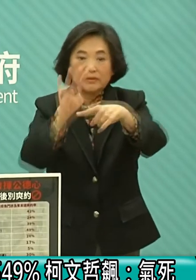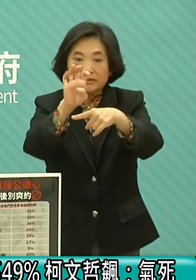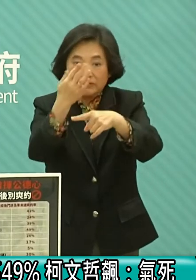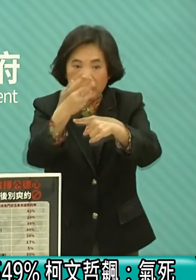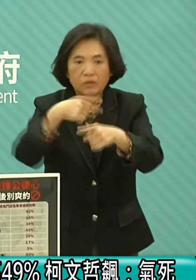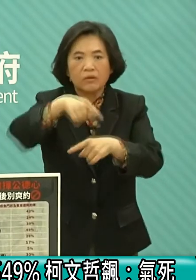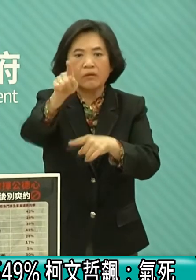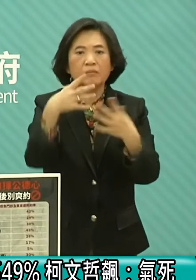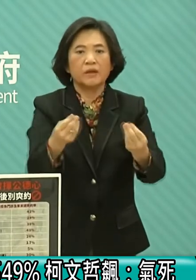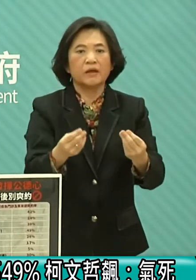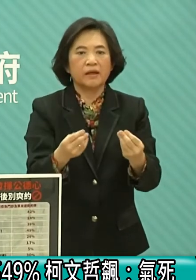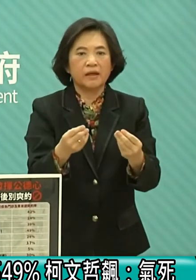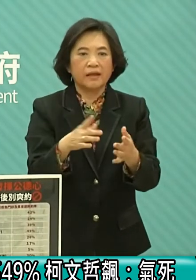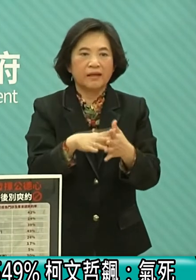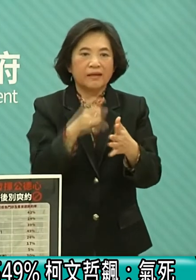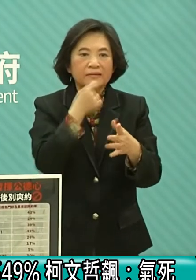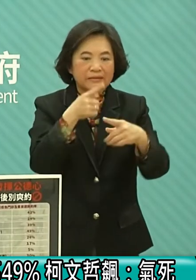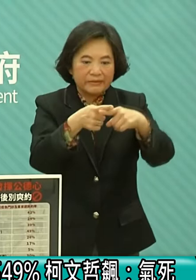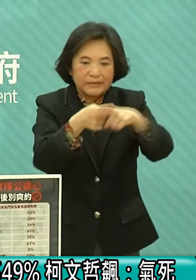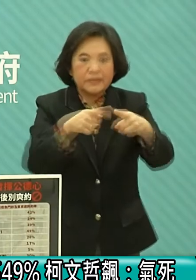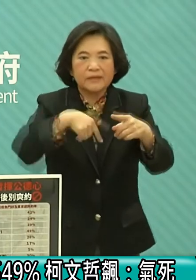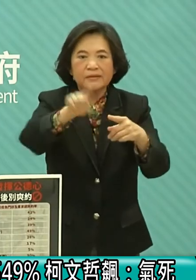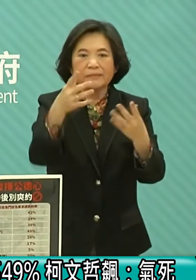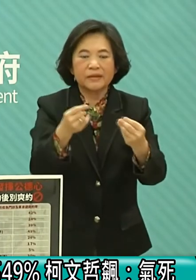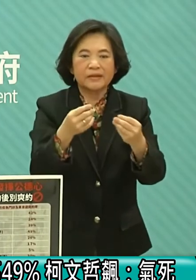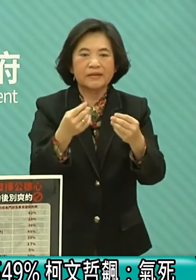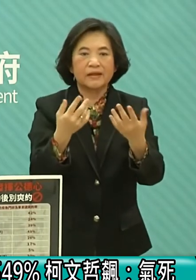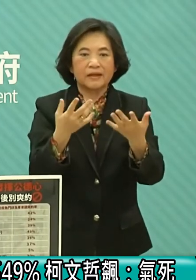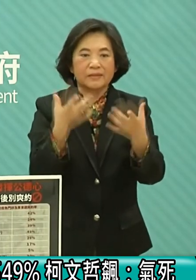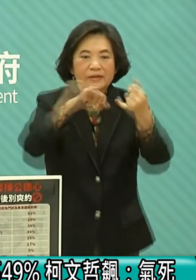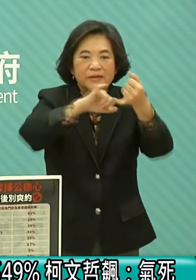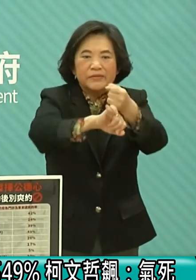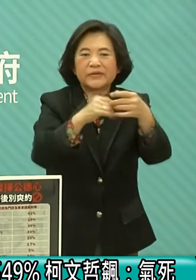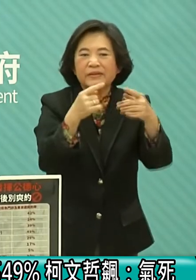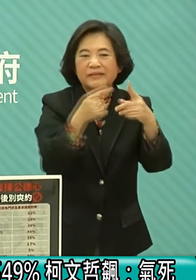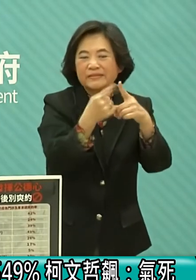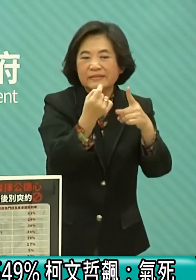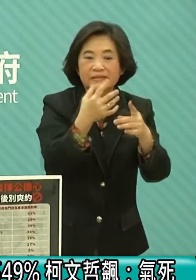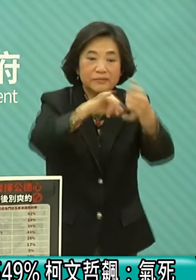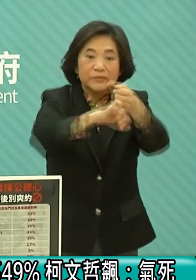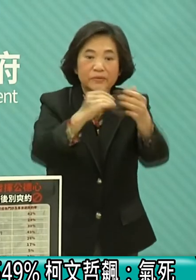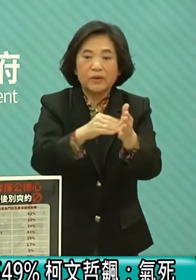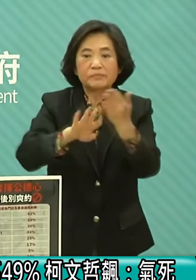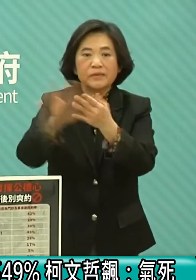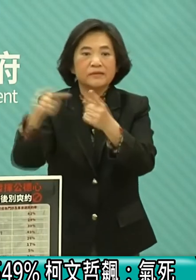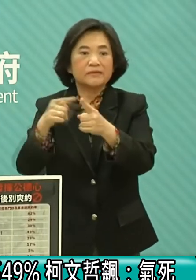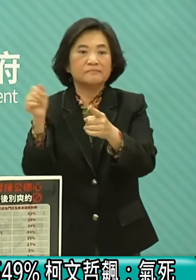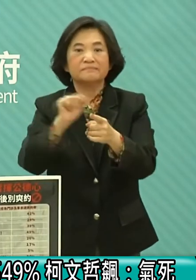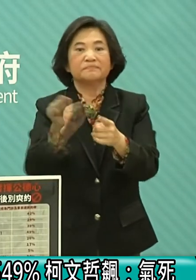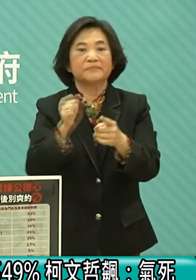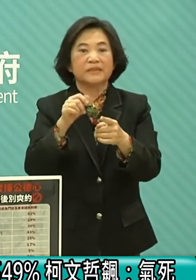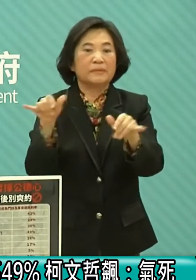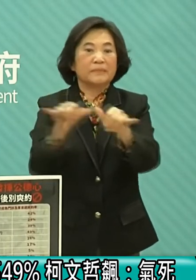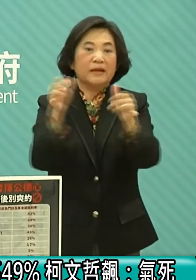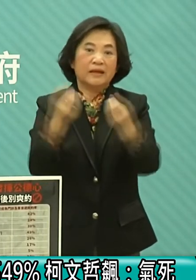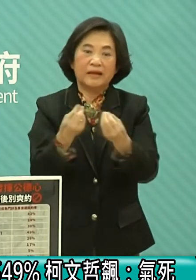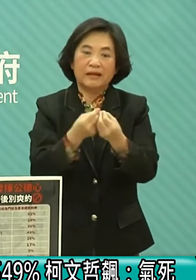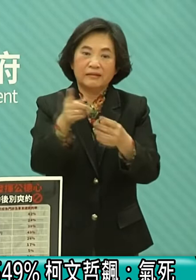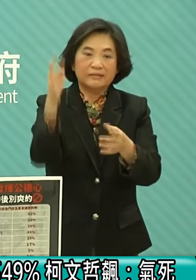49%的没有来。你想想看，那个本来预约名额就不多了，啊，你跟人家预约的，啊，要跟人家换鸽子，这实在